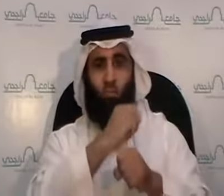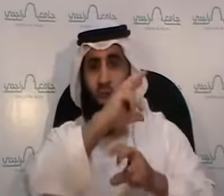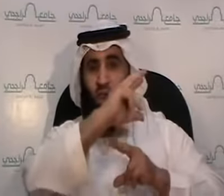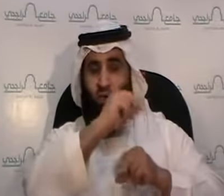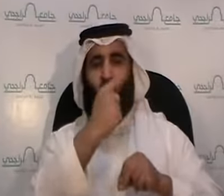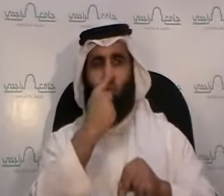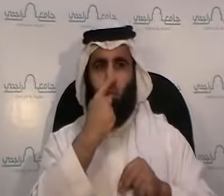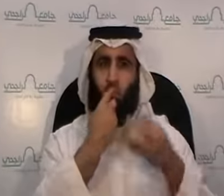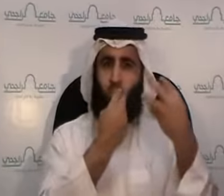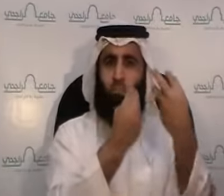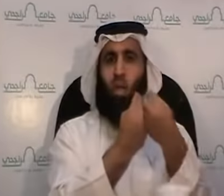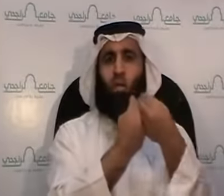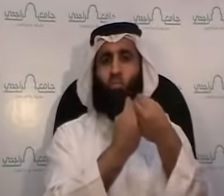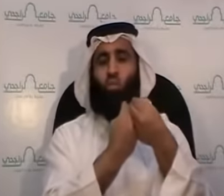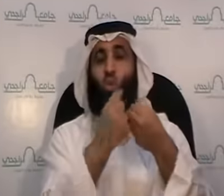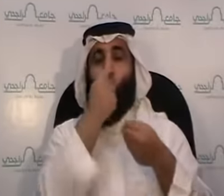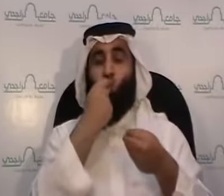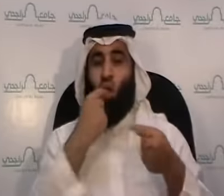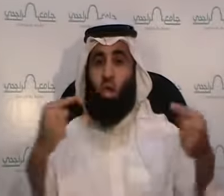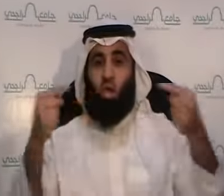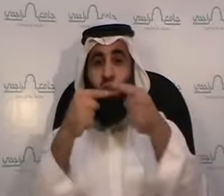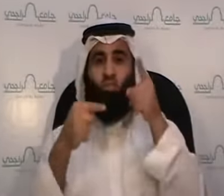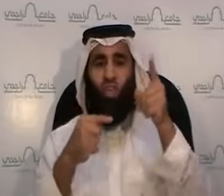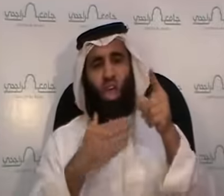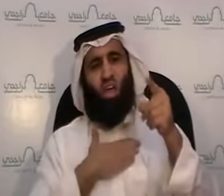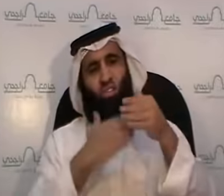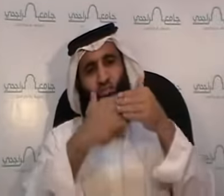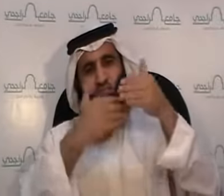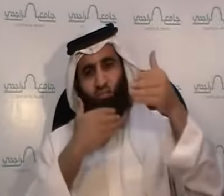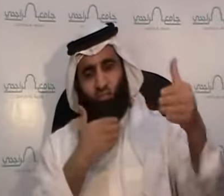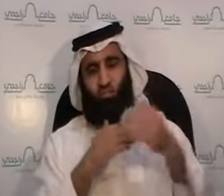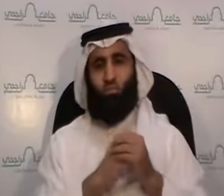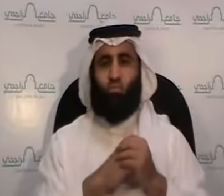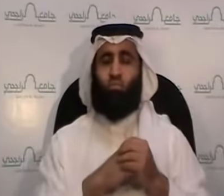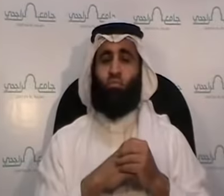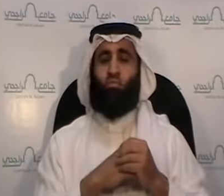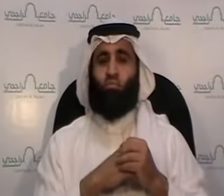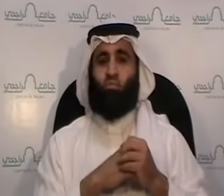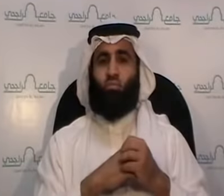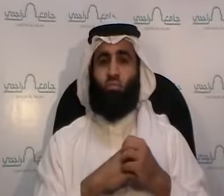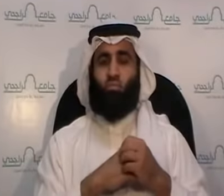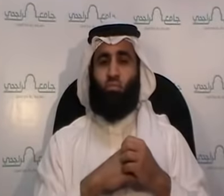فقد عطل مدركاته واعتدى بنفسه على نفسه وإنسانيته